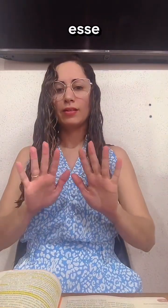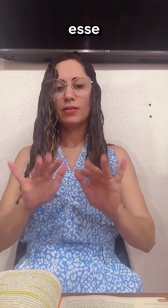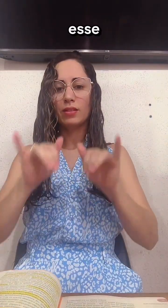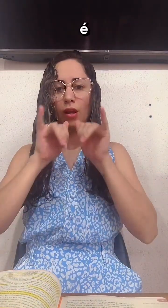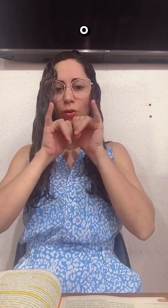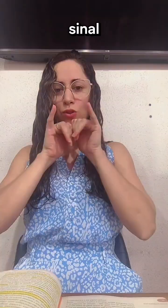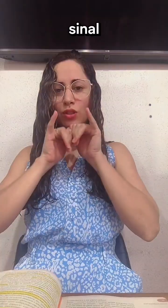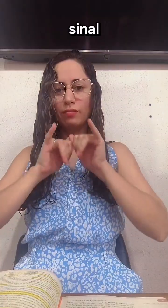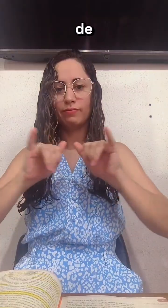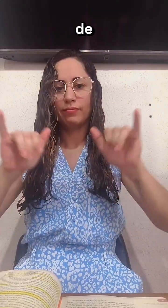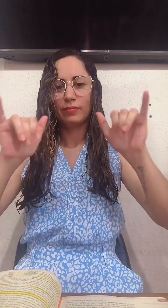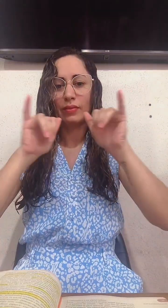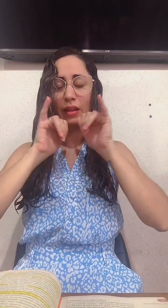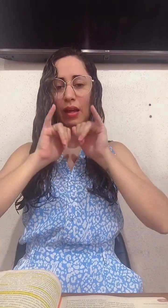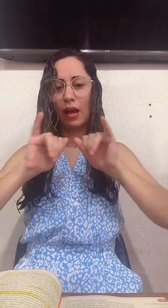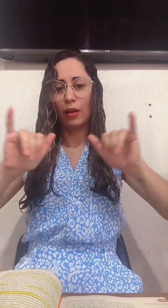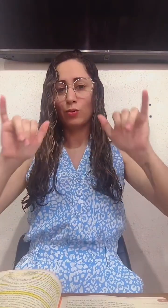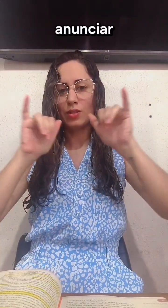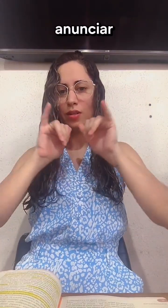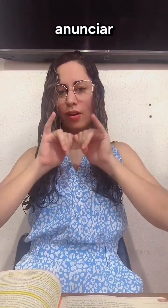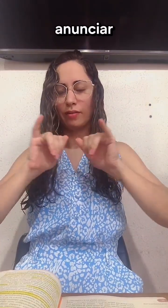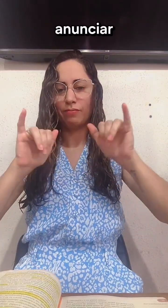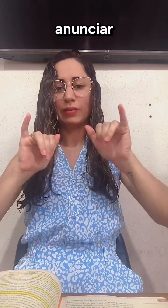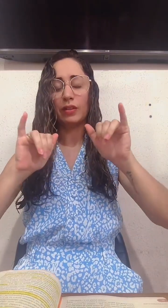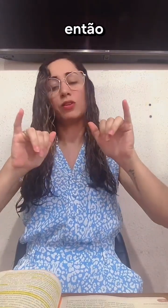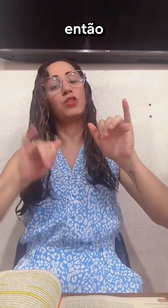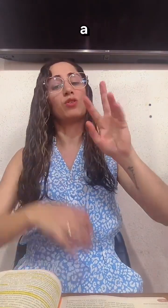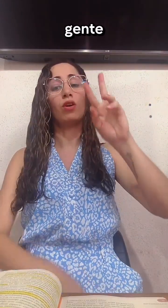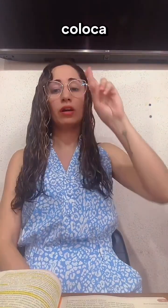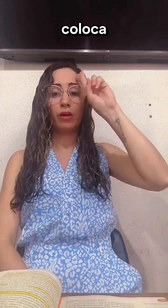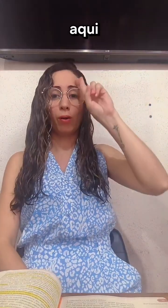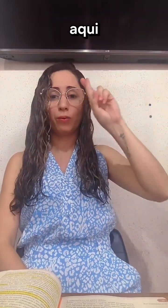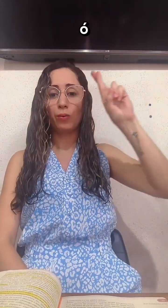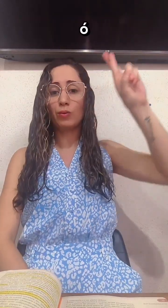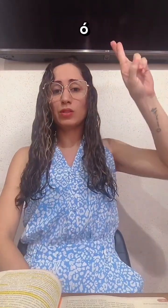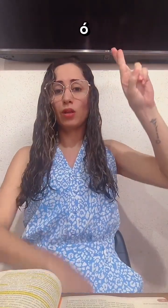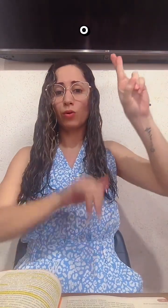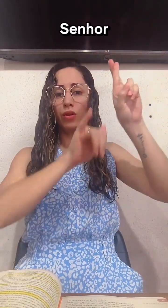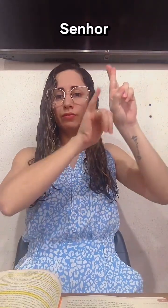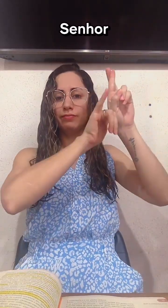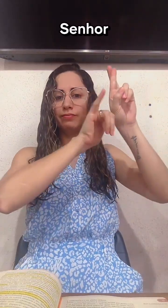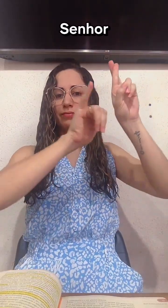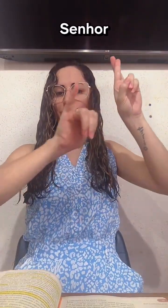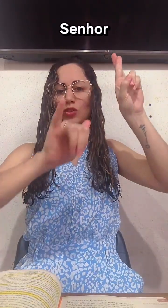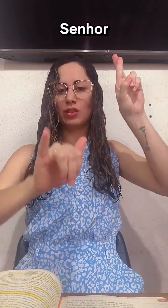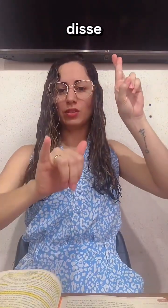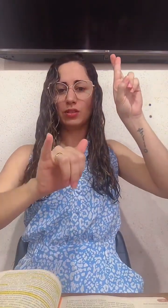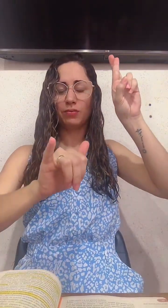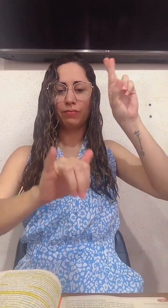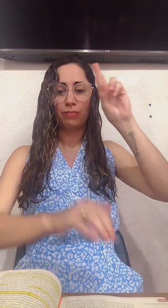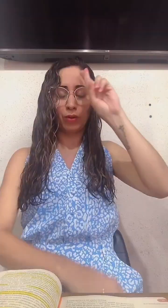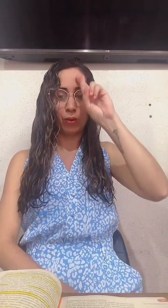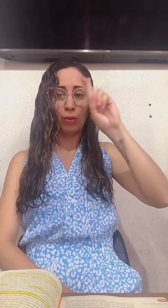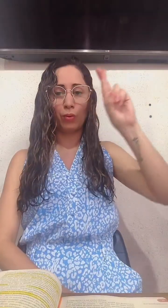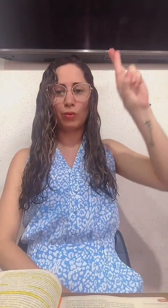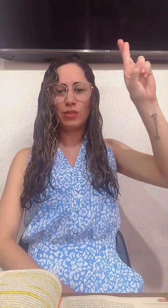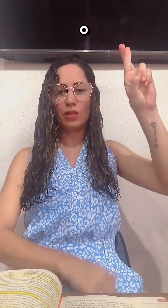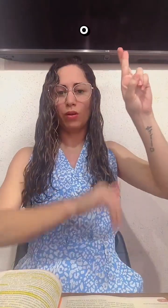Esse é o sinal de anunciar. Então, a gente coloca aqui, ó. O Senhor disse. O